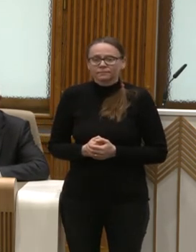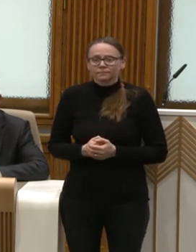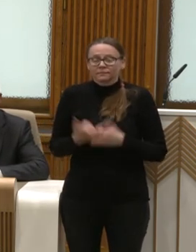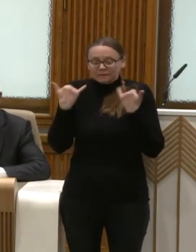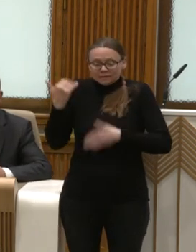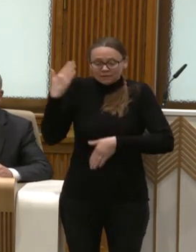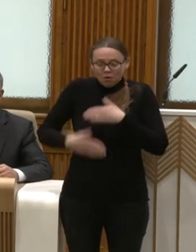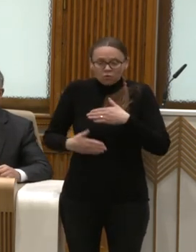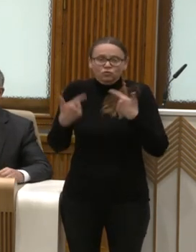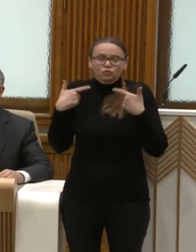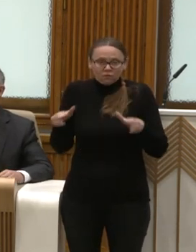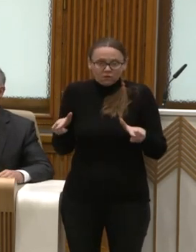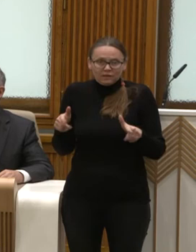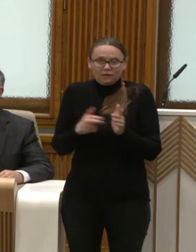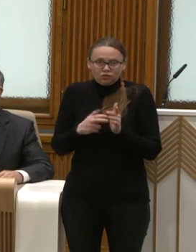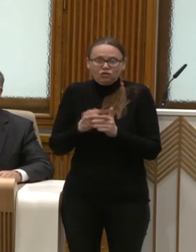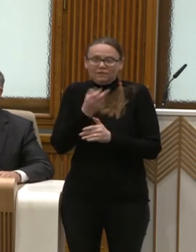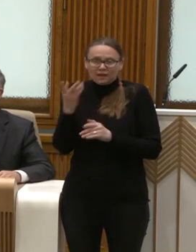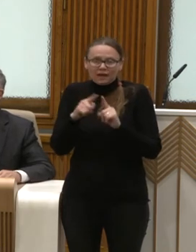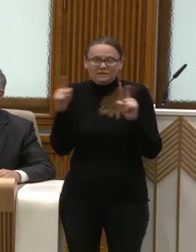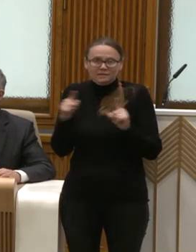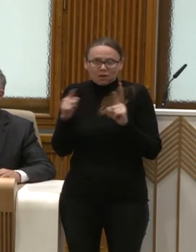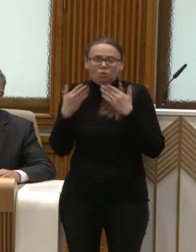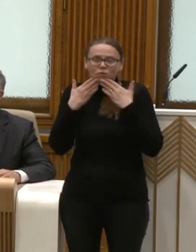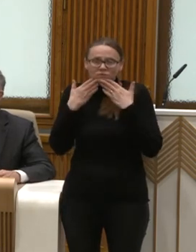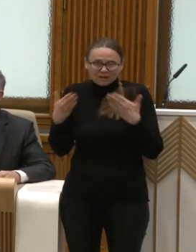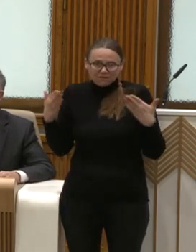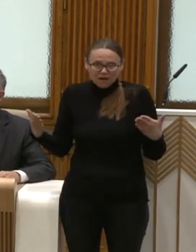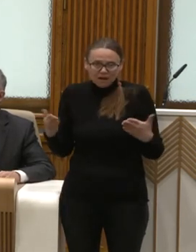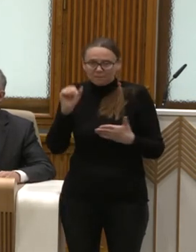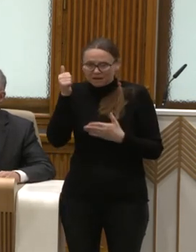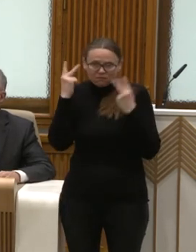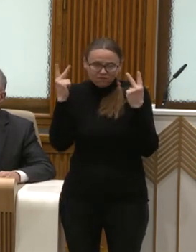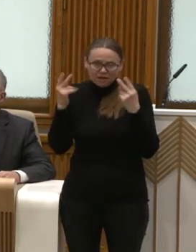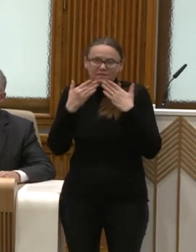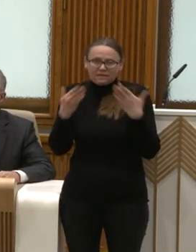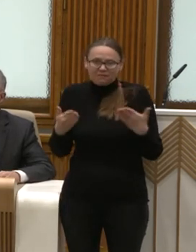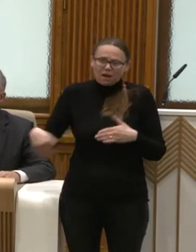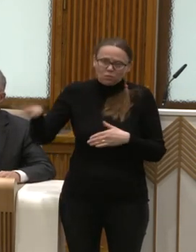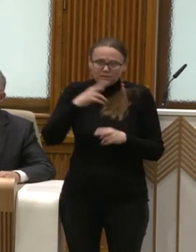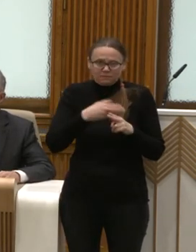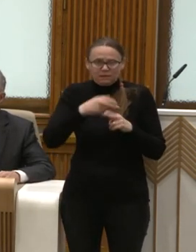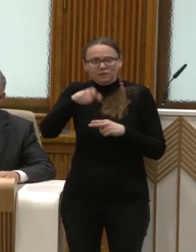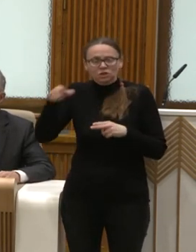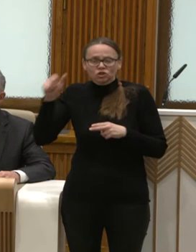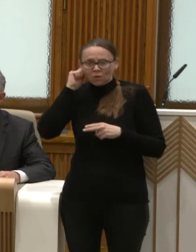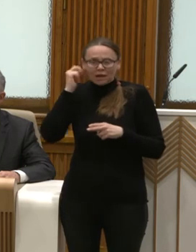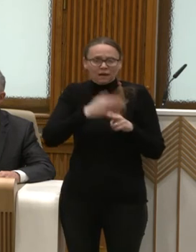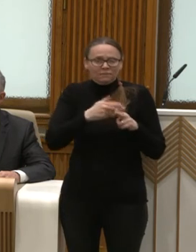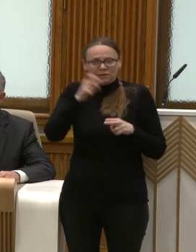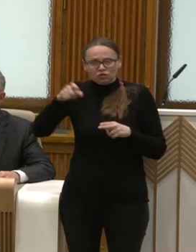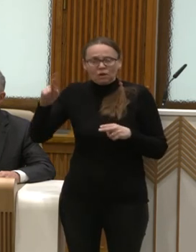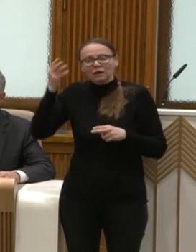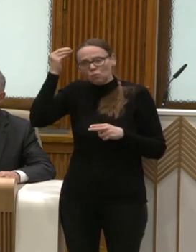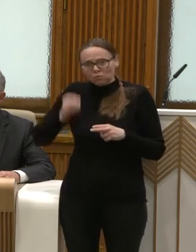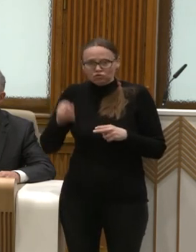Zdaj na koncu mi dovolite še nekaj stavkov zahvale. Najprej velja zahvala vsem državljankam in državljanom, ki upoštevajo